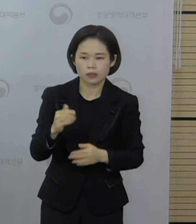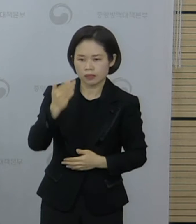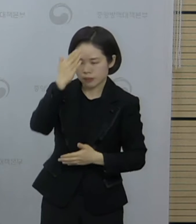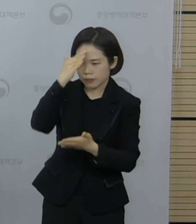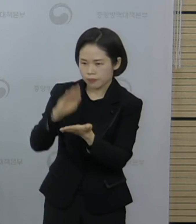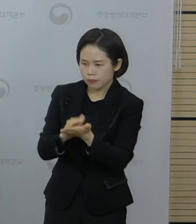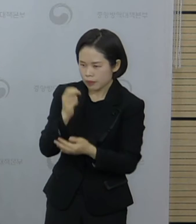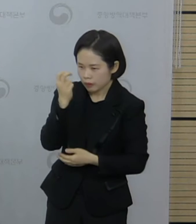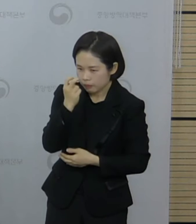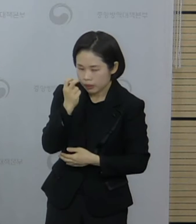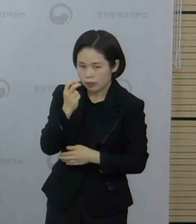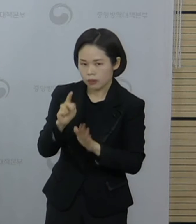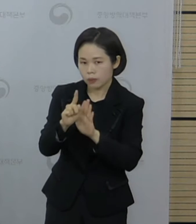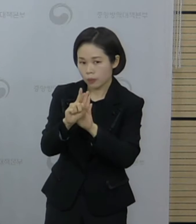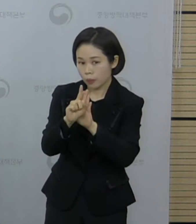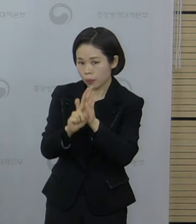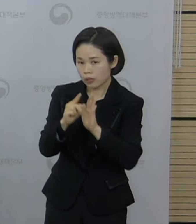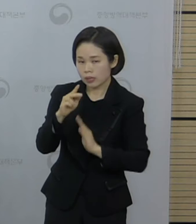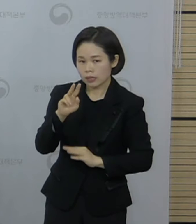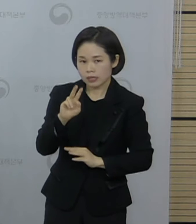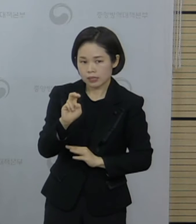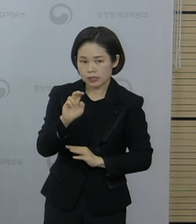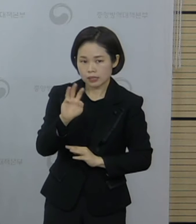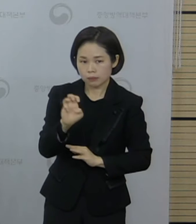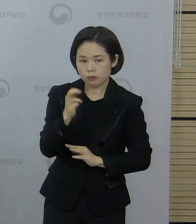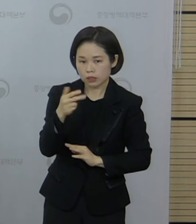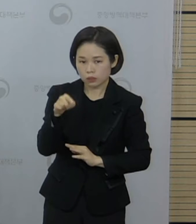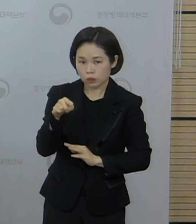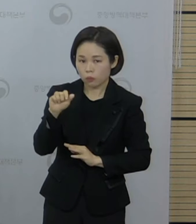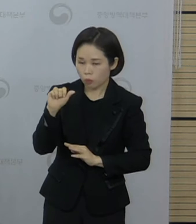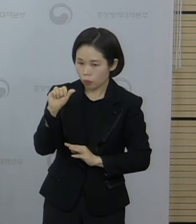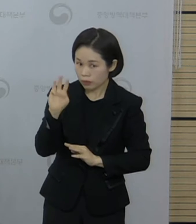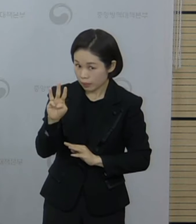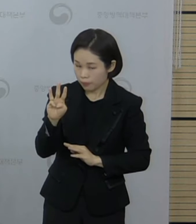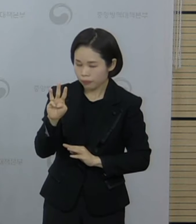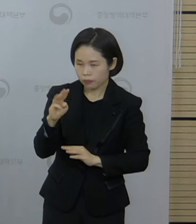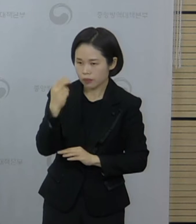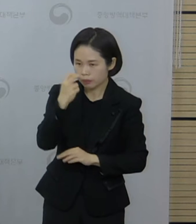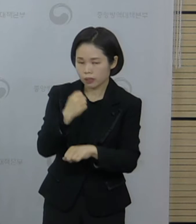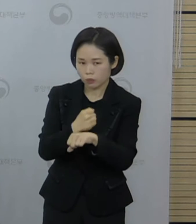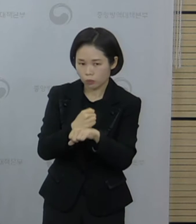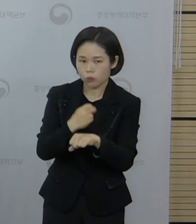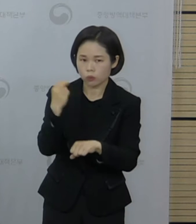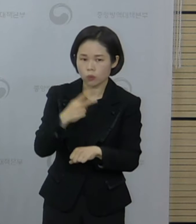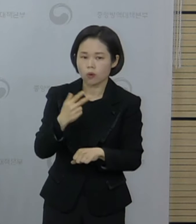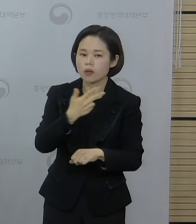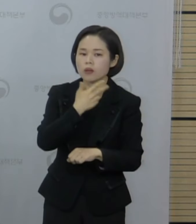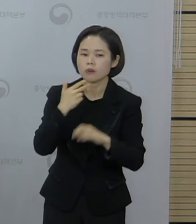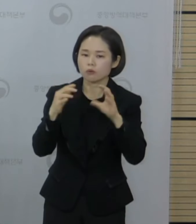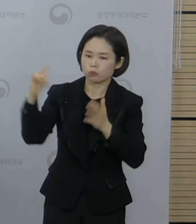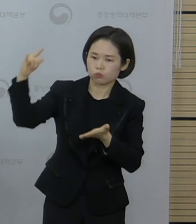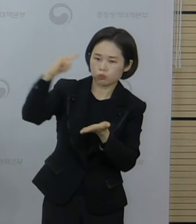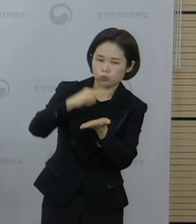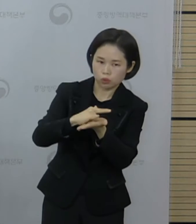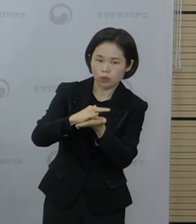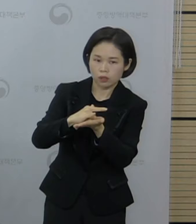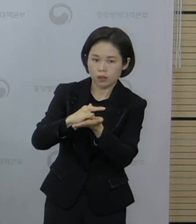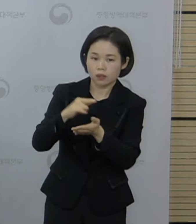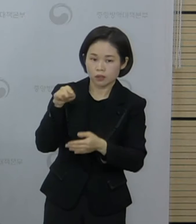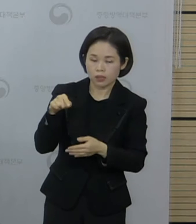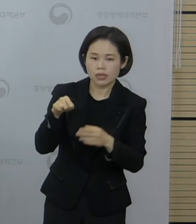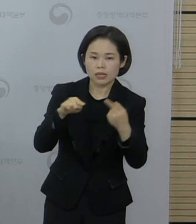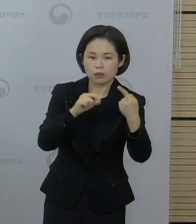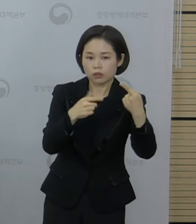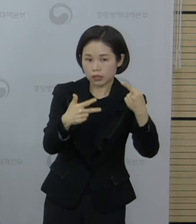경리 해제 전 진단 검사를 확대하며 영국 빨 항공편을 1월 7일까지 1시적으로